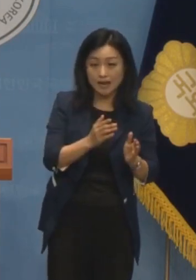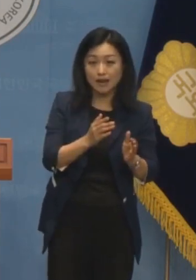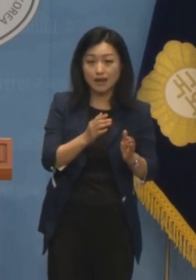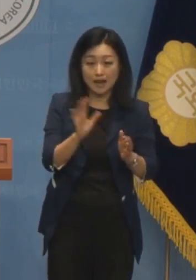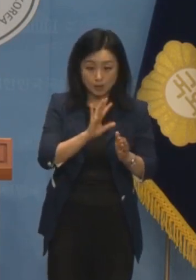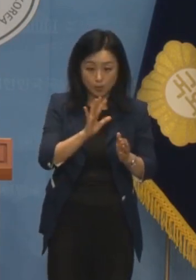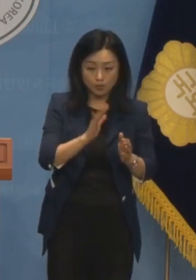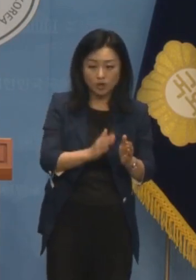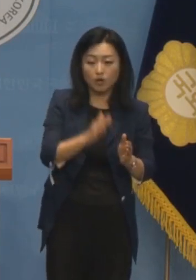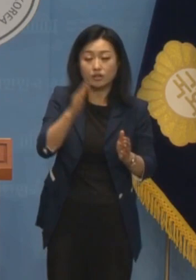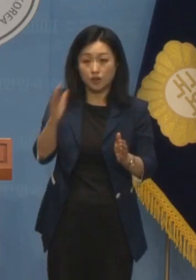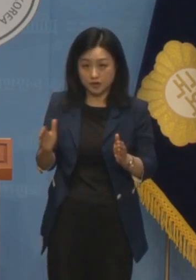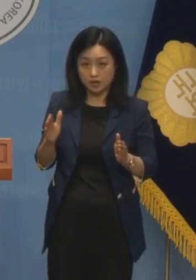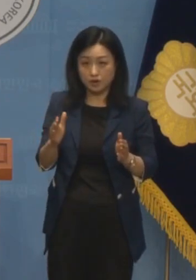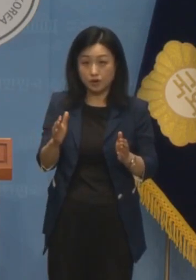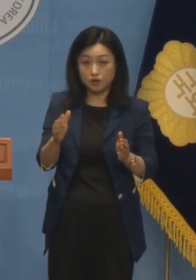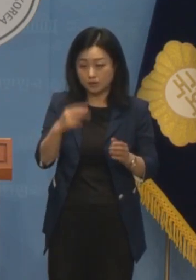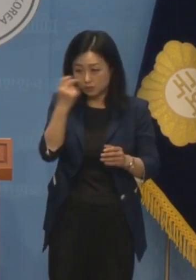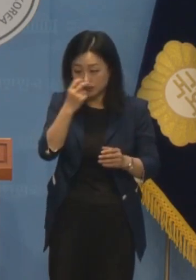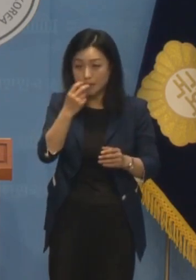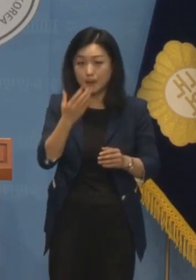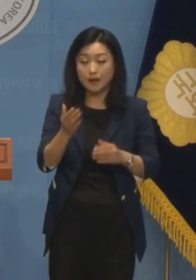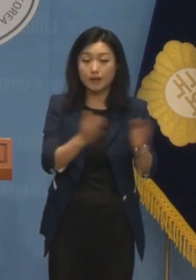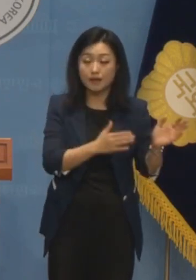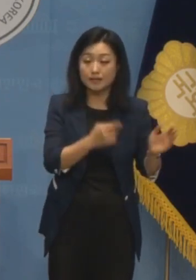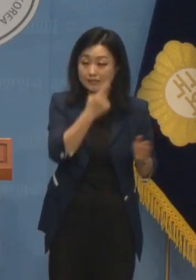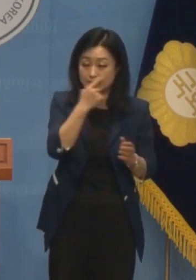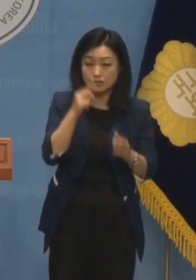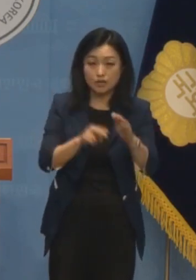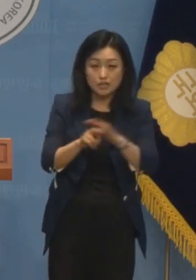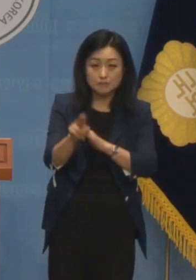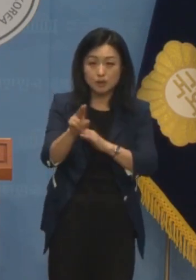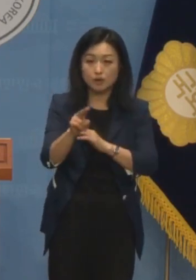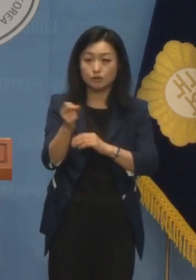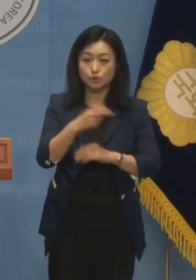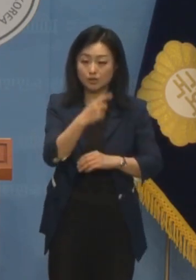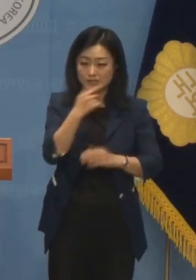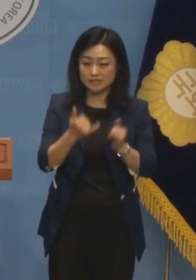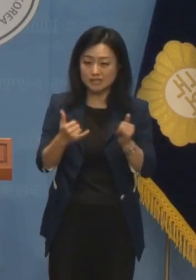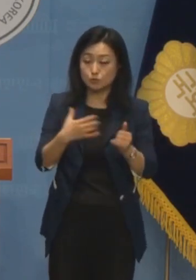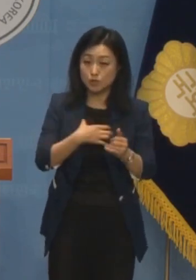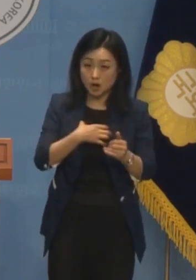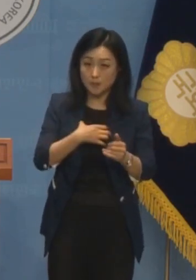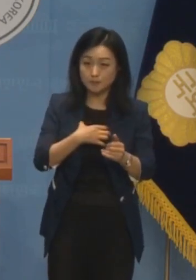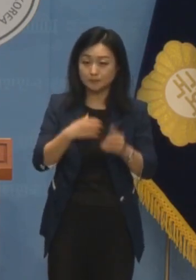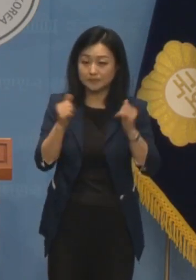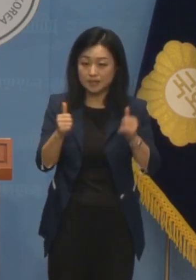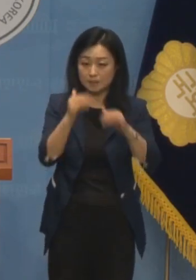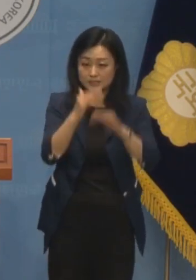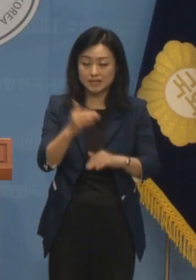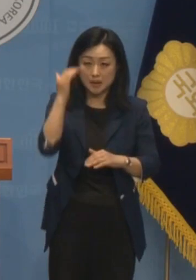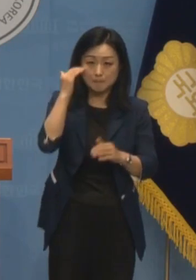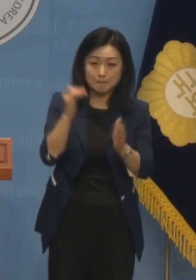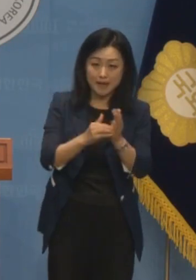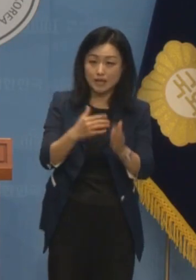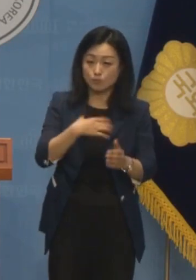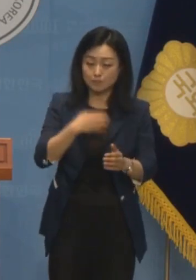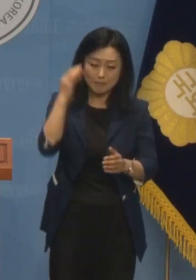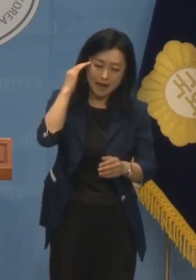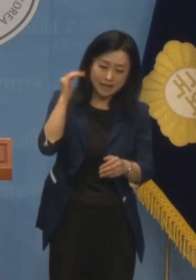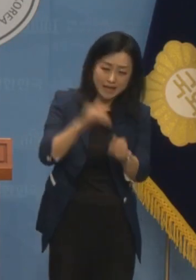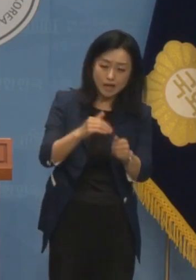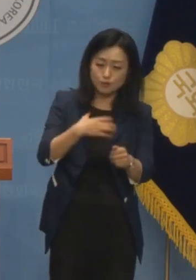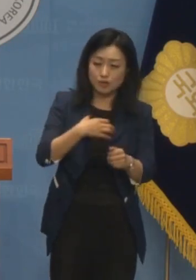때까지. 셋째, 증거인멸, 도주, 증인 위협 등 공정한 사법 절차의 진행을 방해할 우려가 있는